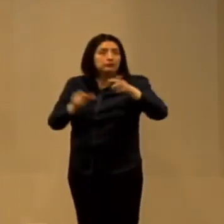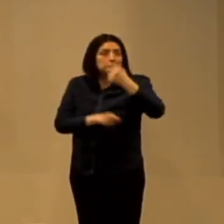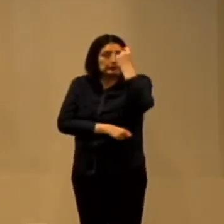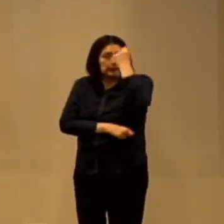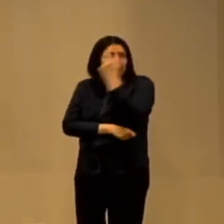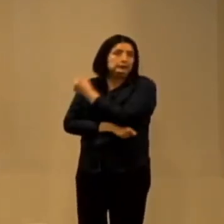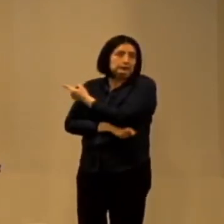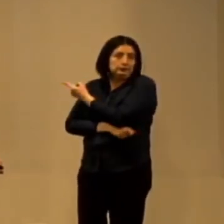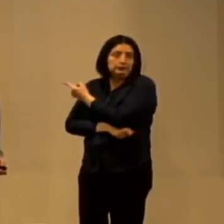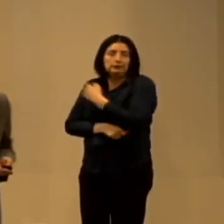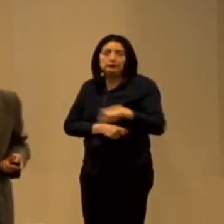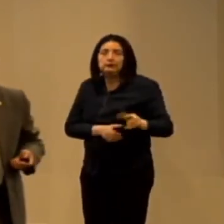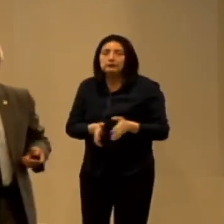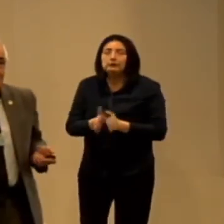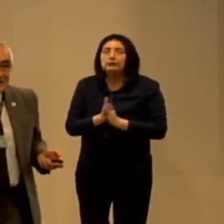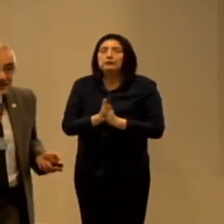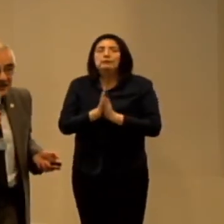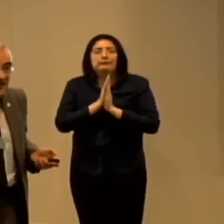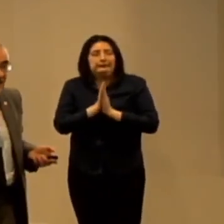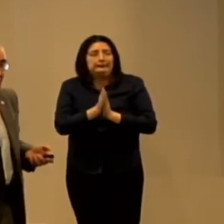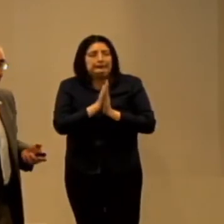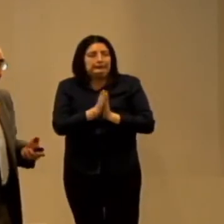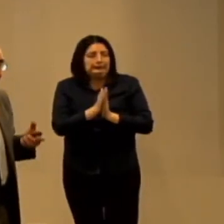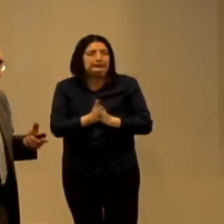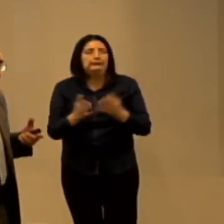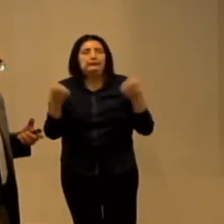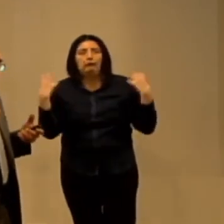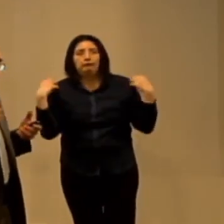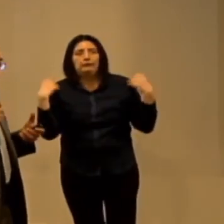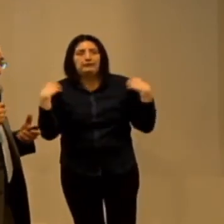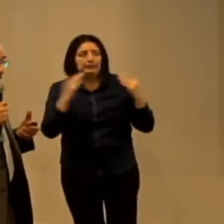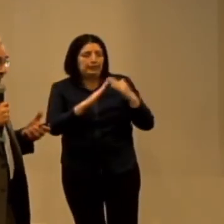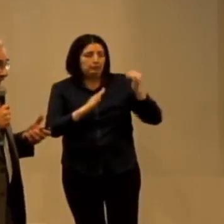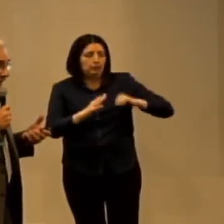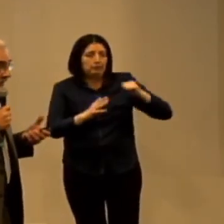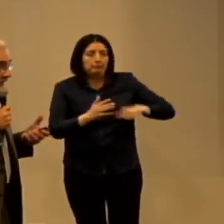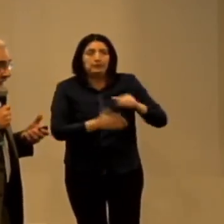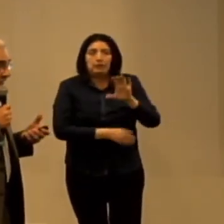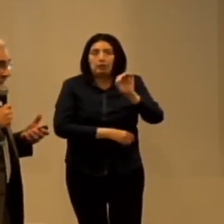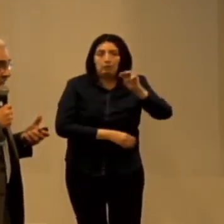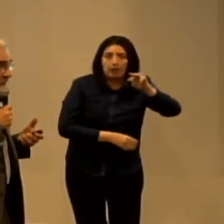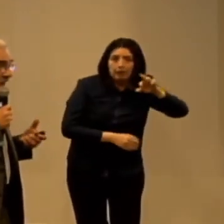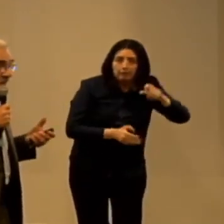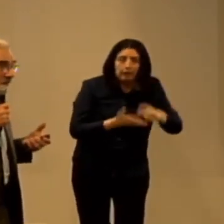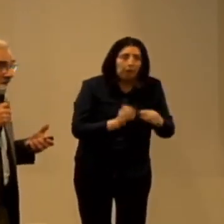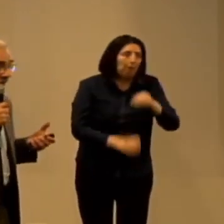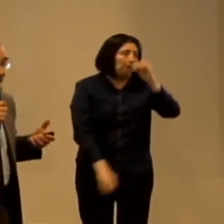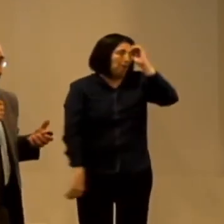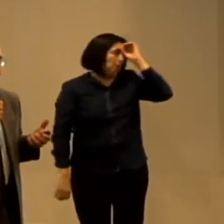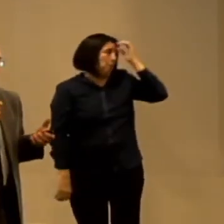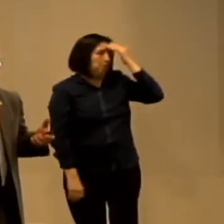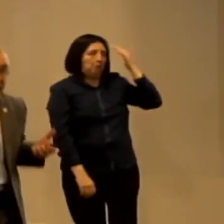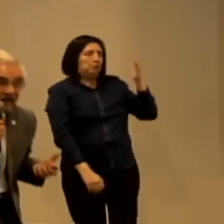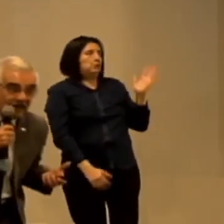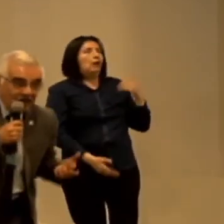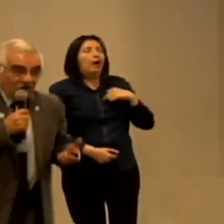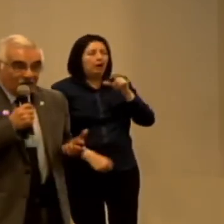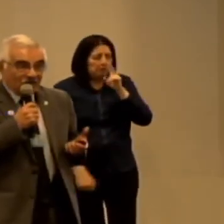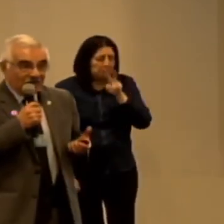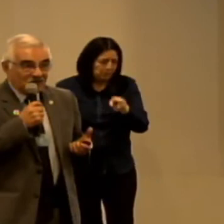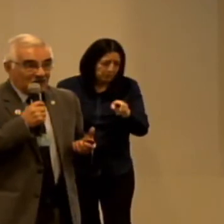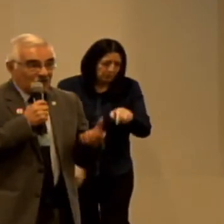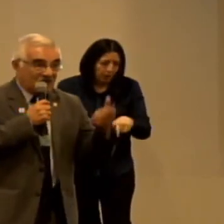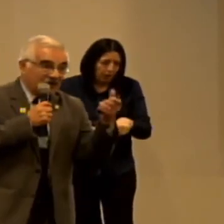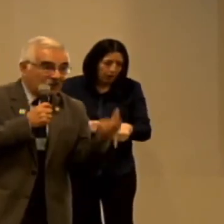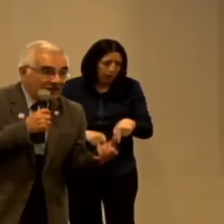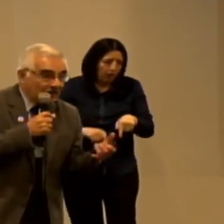este pedido lo hago a las OMAPETs, porque muchas veces cuando se desconoce, Entonces, ven una persona que porque cojea, o